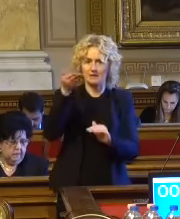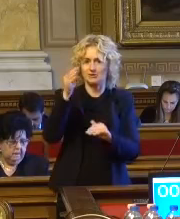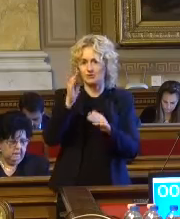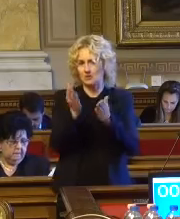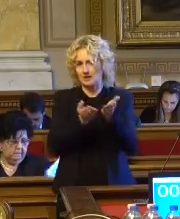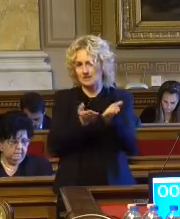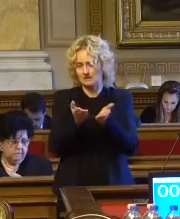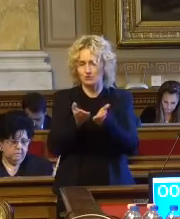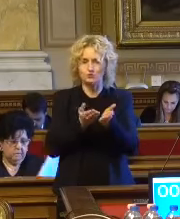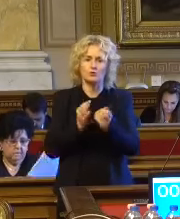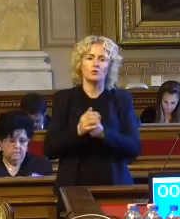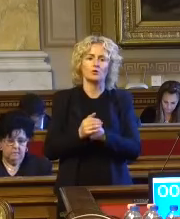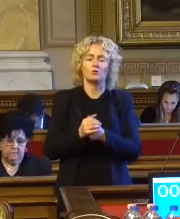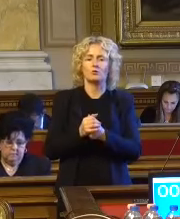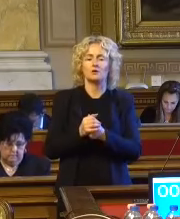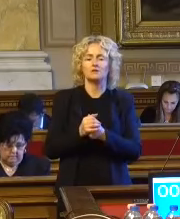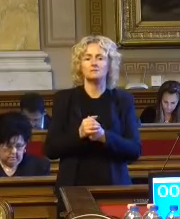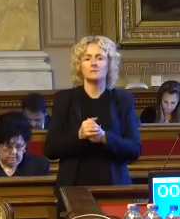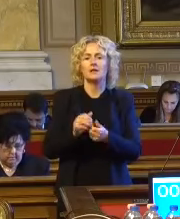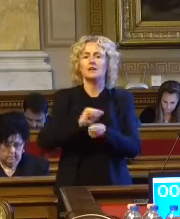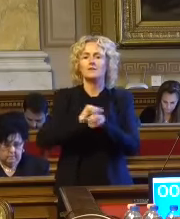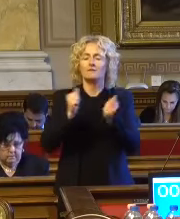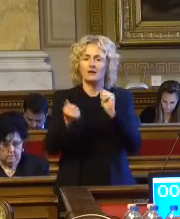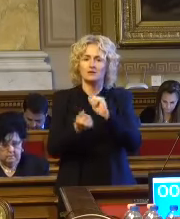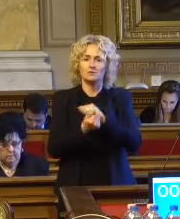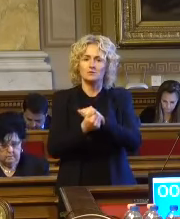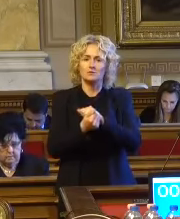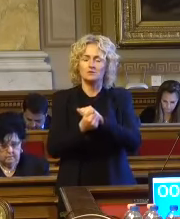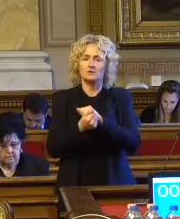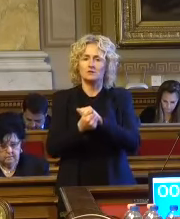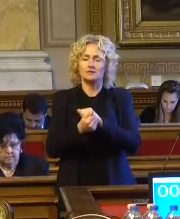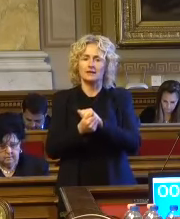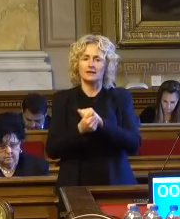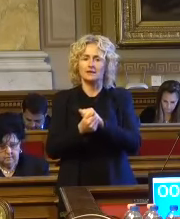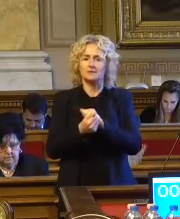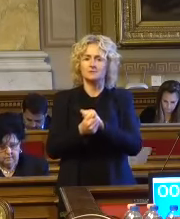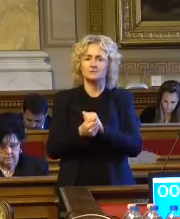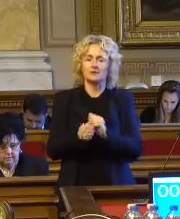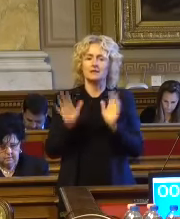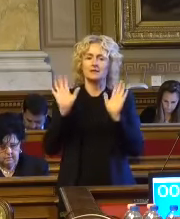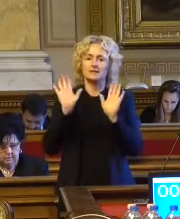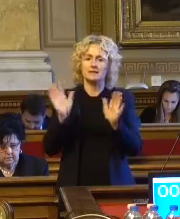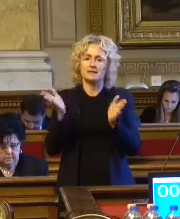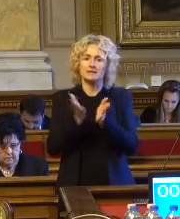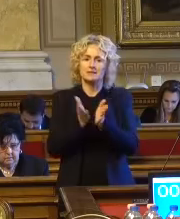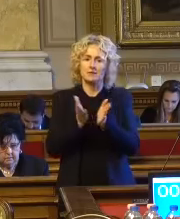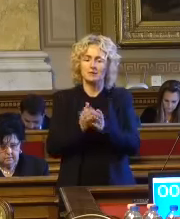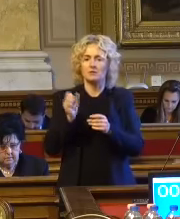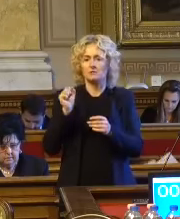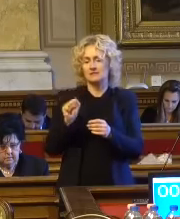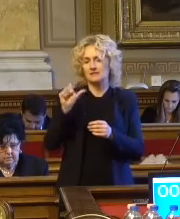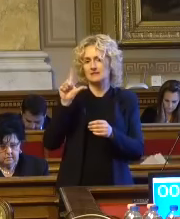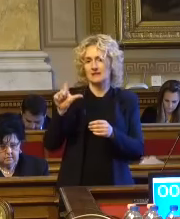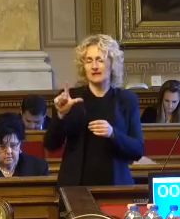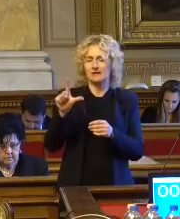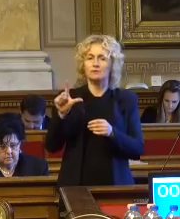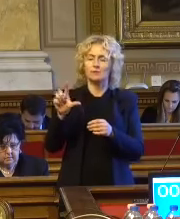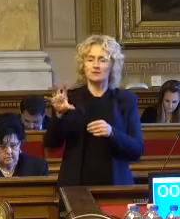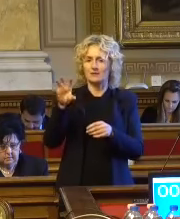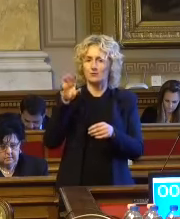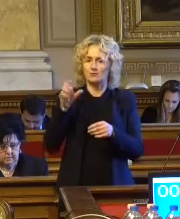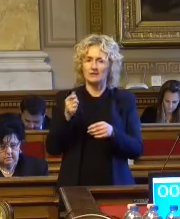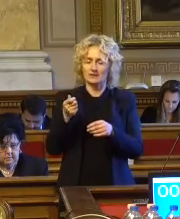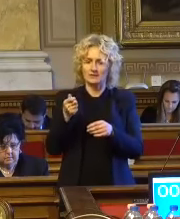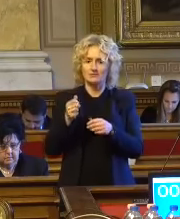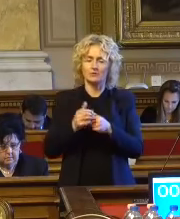bérletkonstrukción változtatnánk még annyit, hogy annak az ára maradna a 10 alkalom 12.500 forintért, viszont ebbe